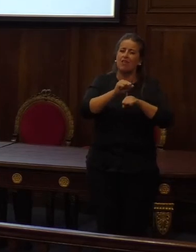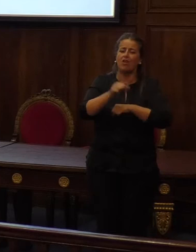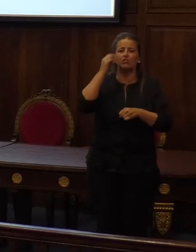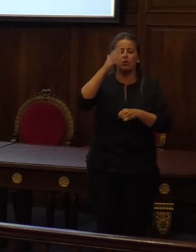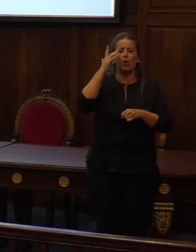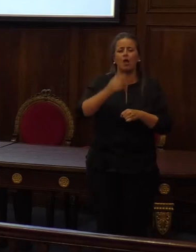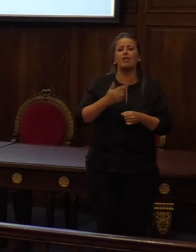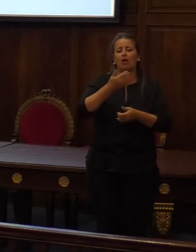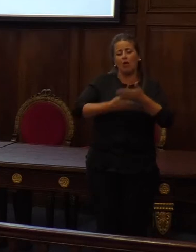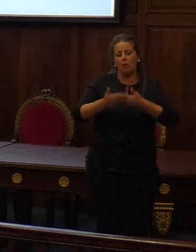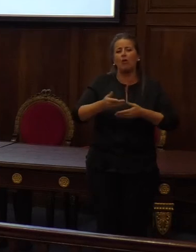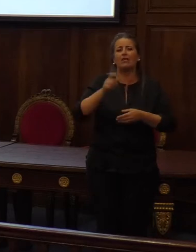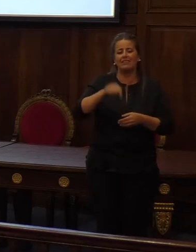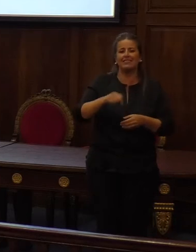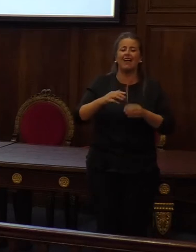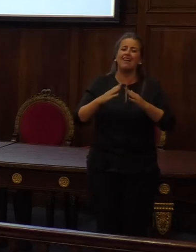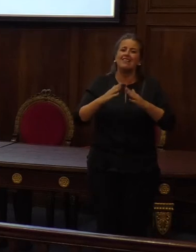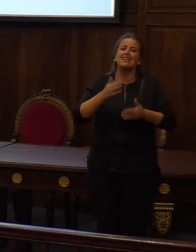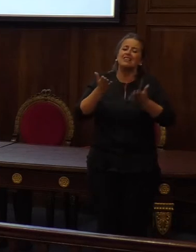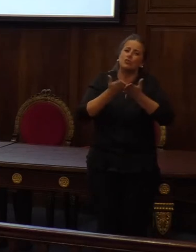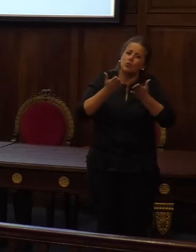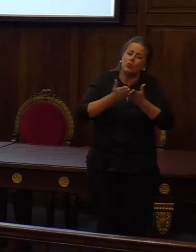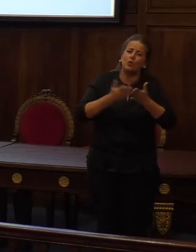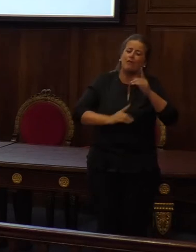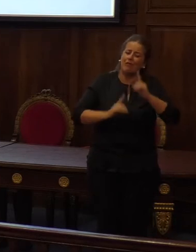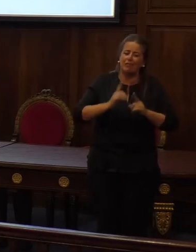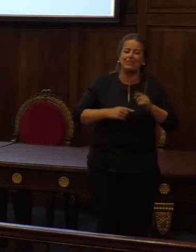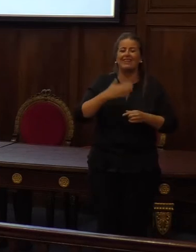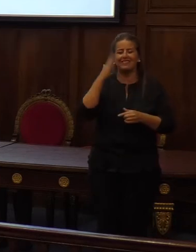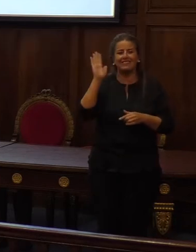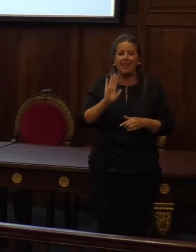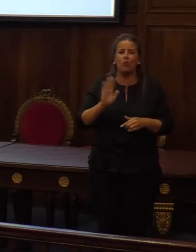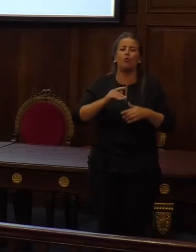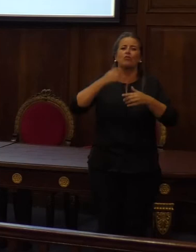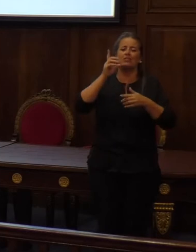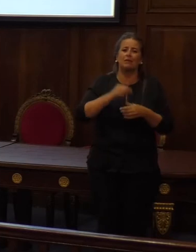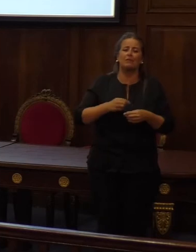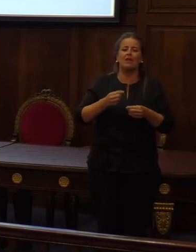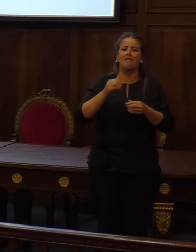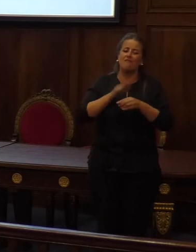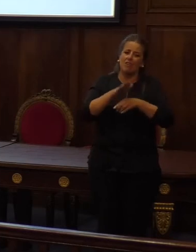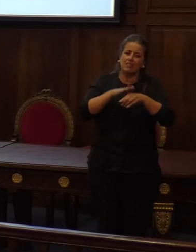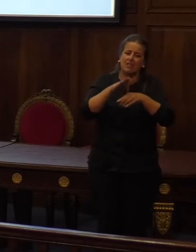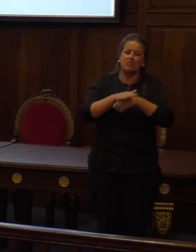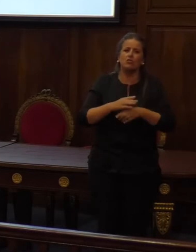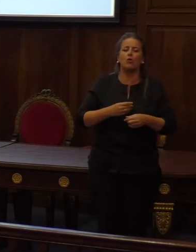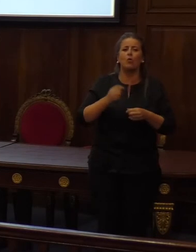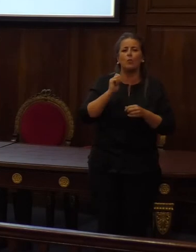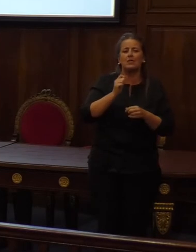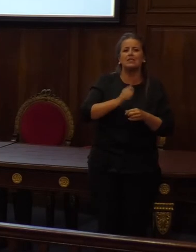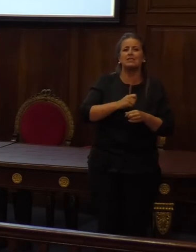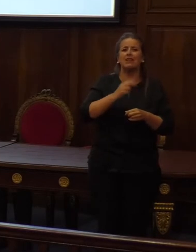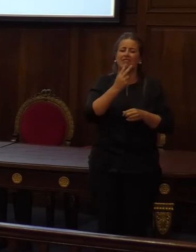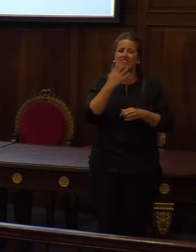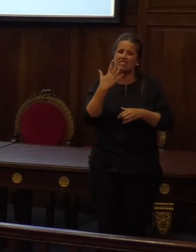de esta casa de estudio, su más sincero saludo y felicitaciones por cumplirse el 25 aniversario de la facultad.